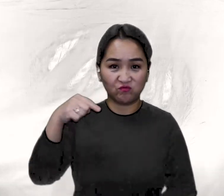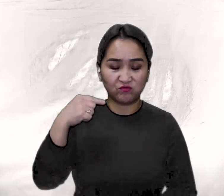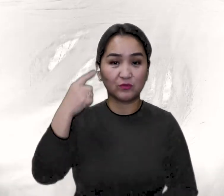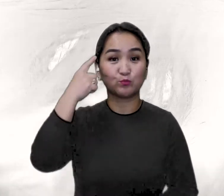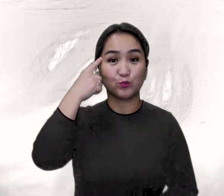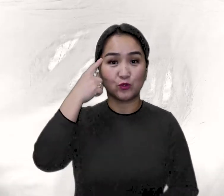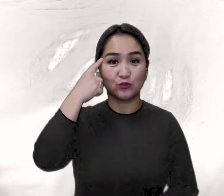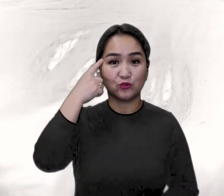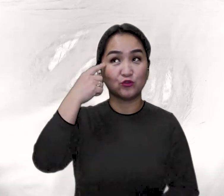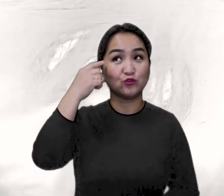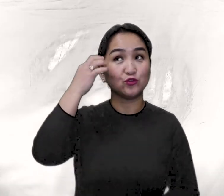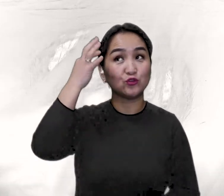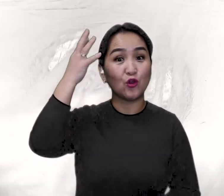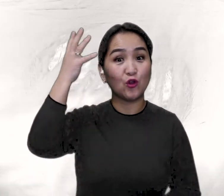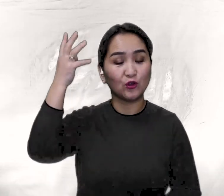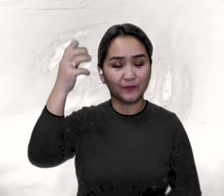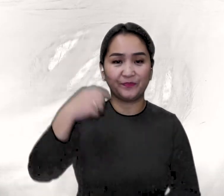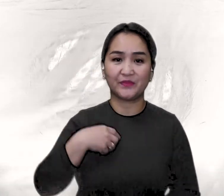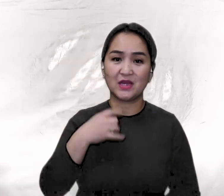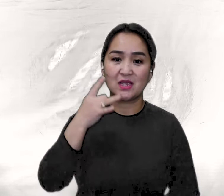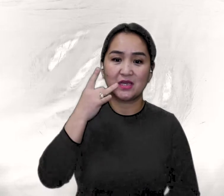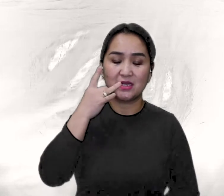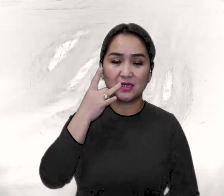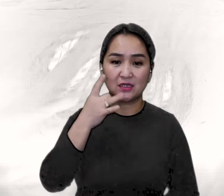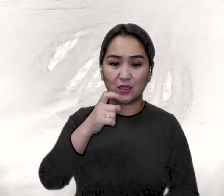дээ. Одоо эрэгтэй